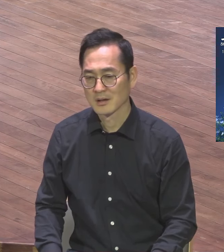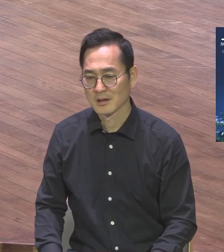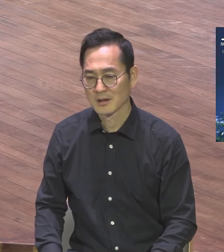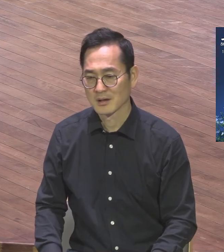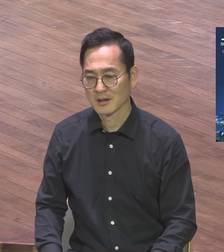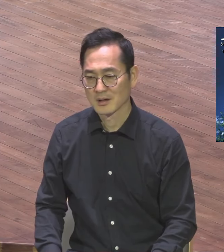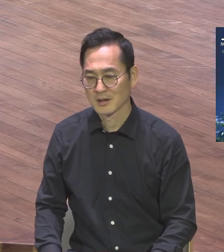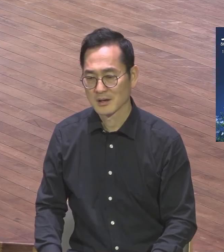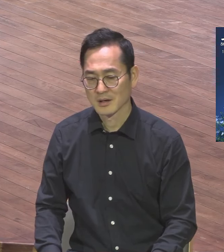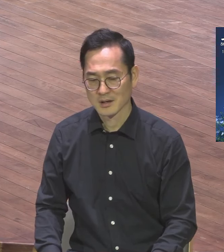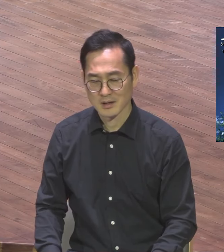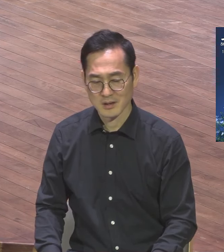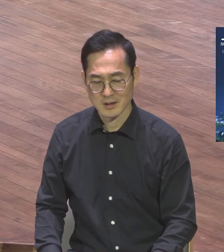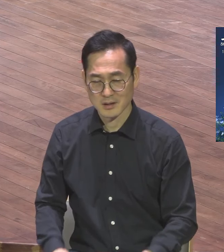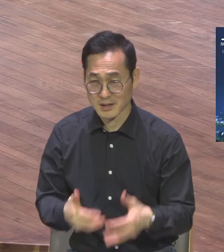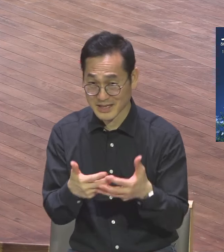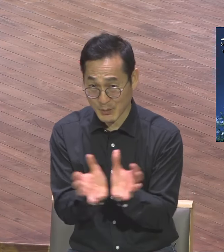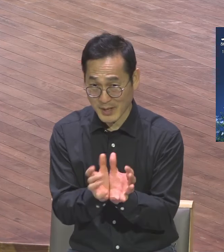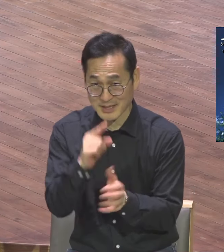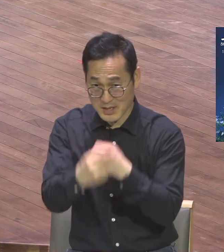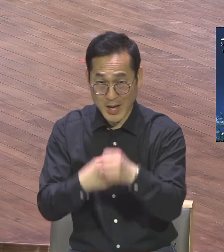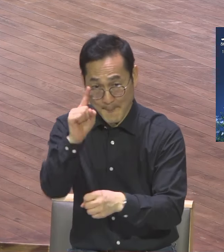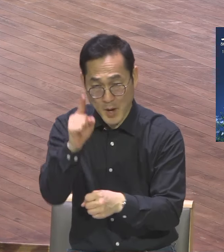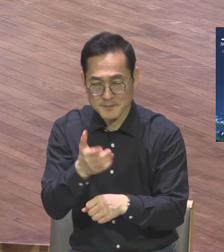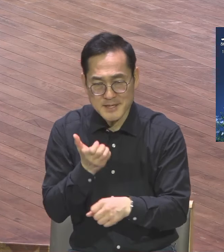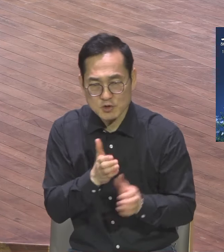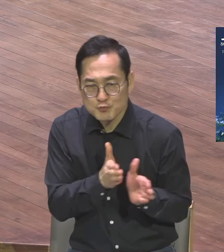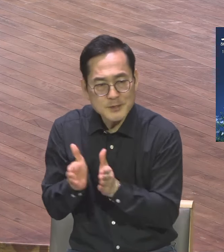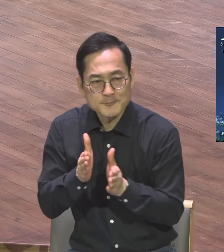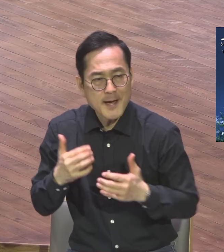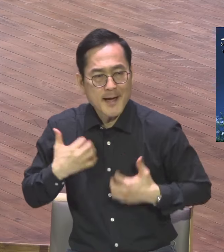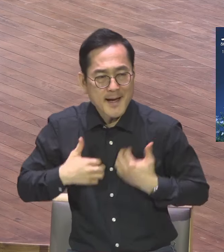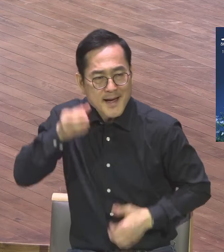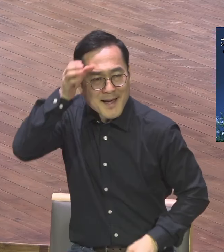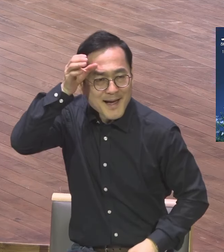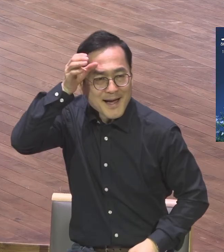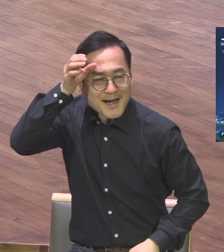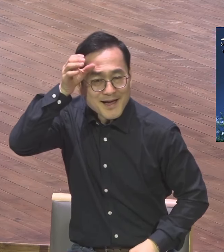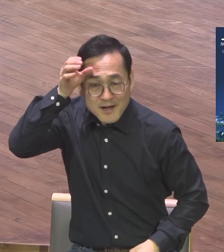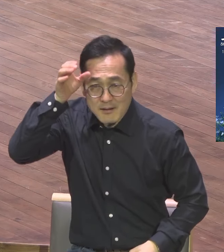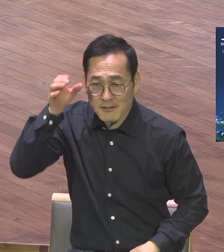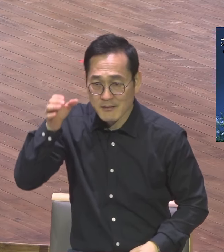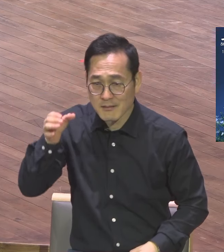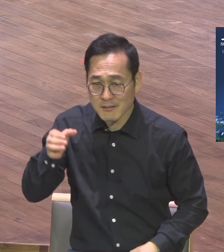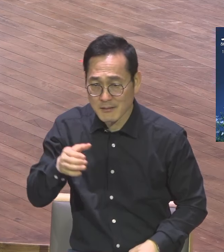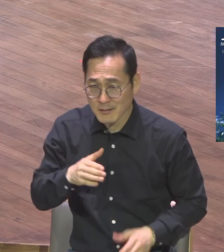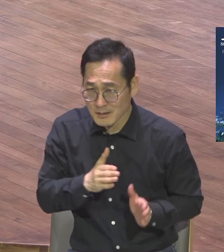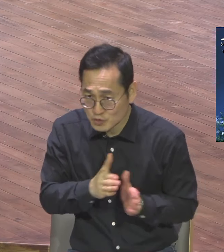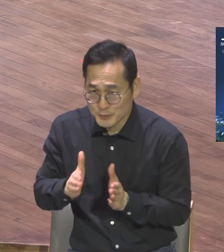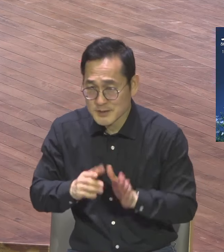1년에 한 번 하는 건 기관 1년에 한 번 얼마나 좋아요. 얼마나 흥분되고 얼마나 기대합니까?